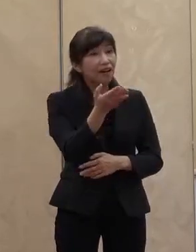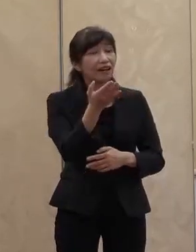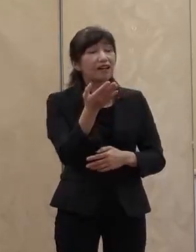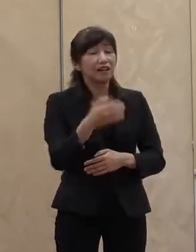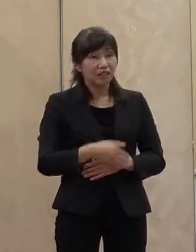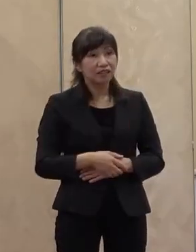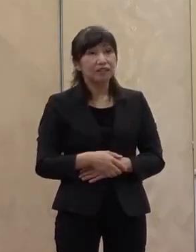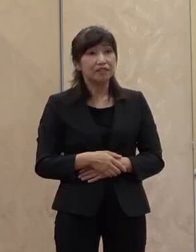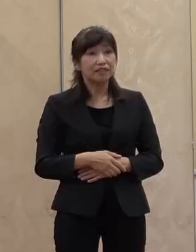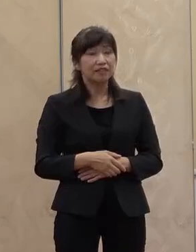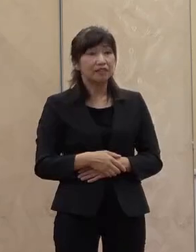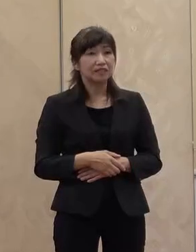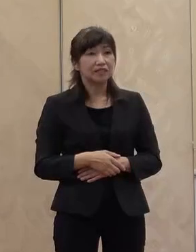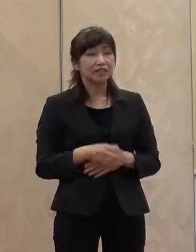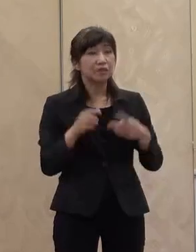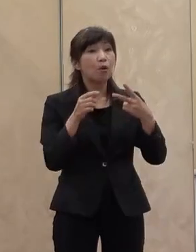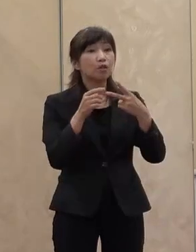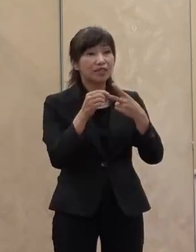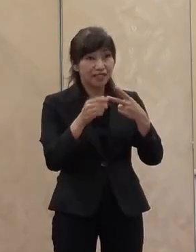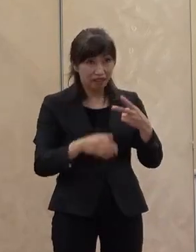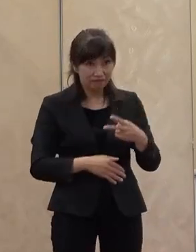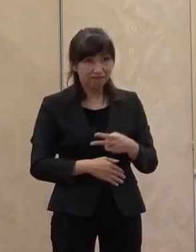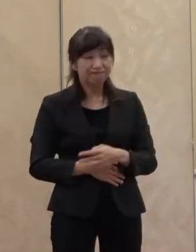いのと、あともう1点がその、